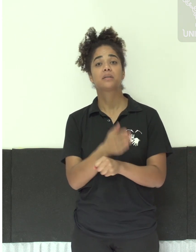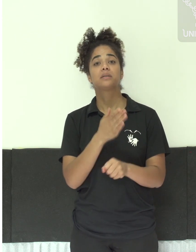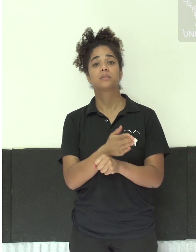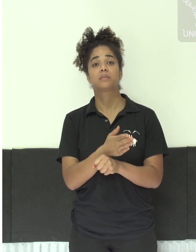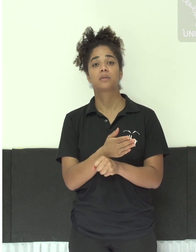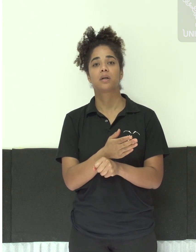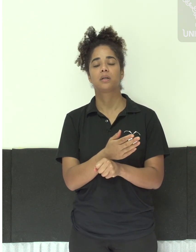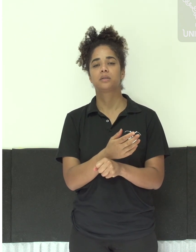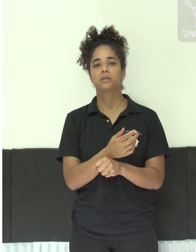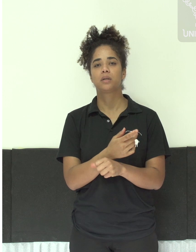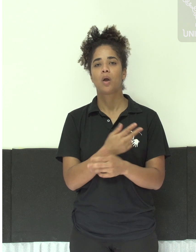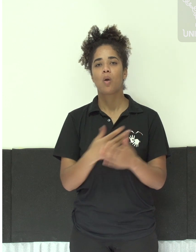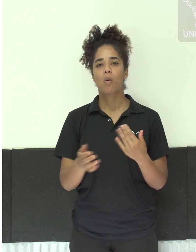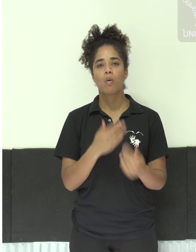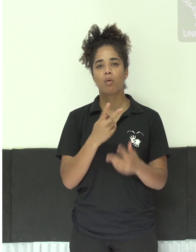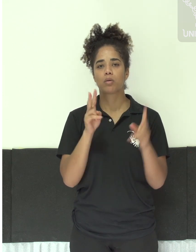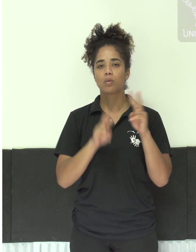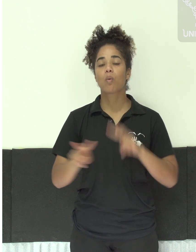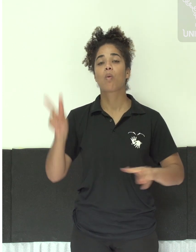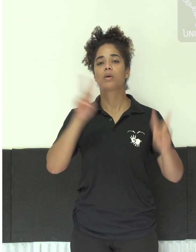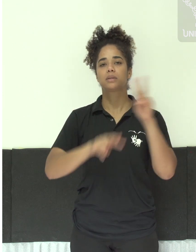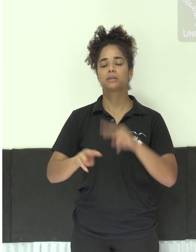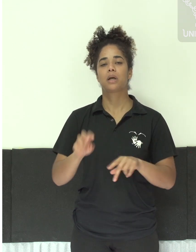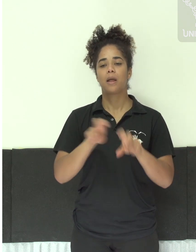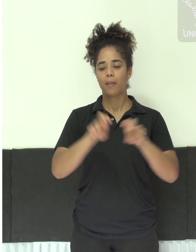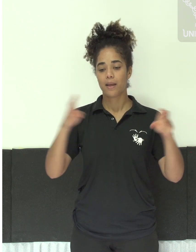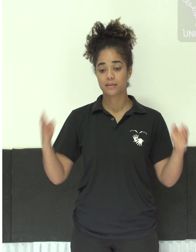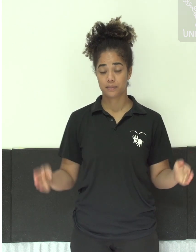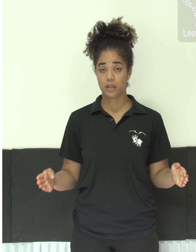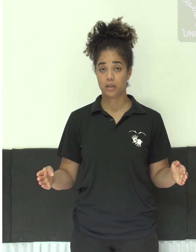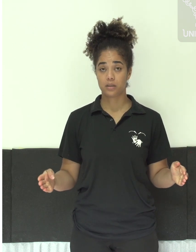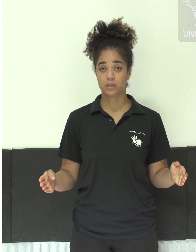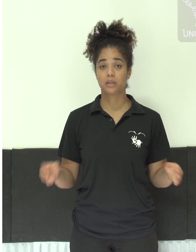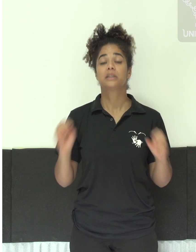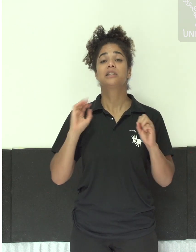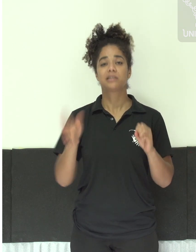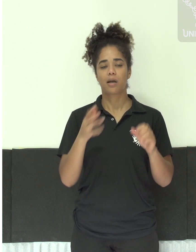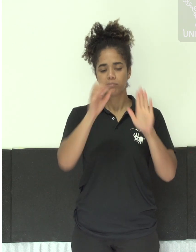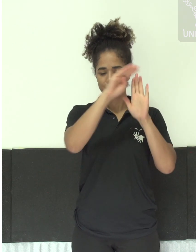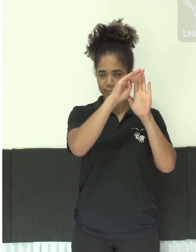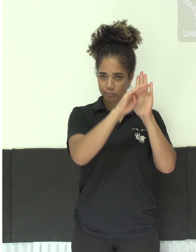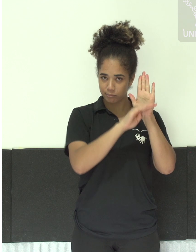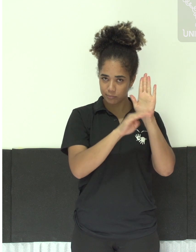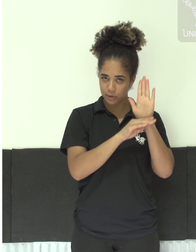análises das bancas, conforme descritos nos editais publicados pela NIM.